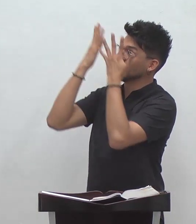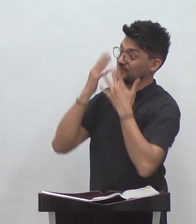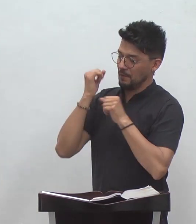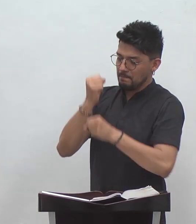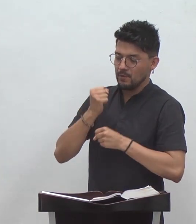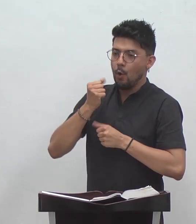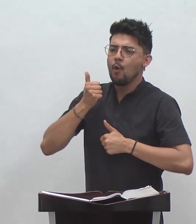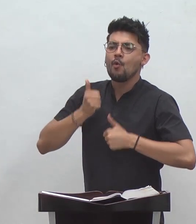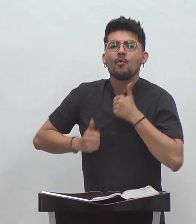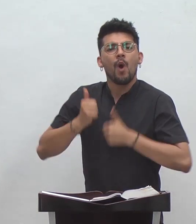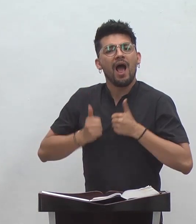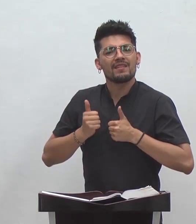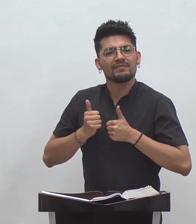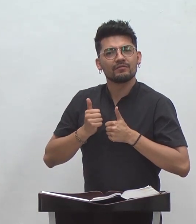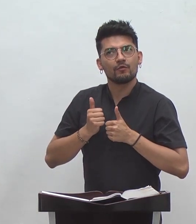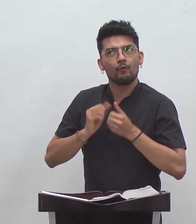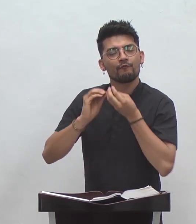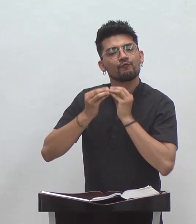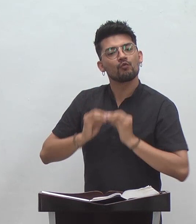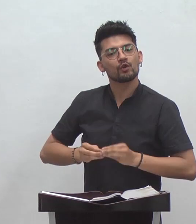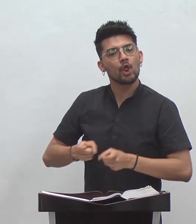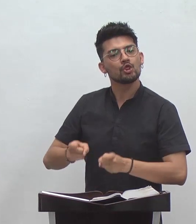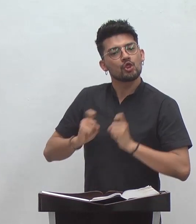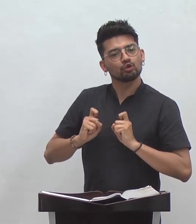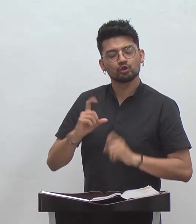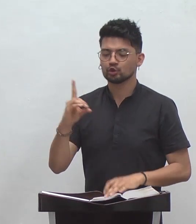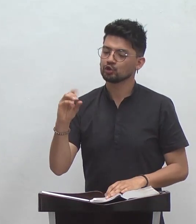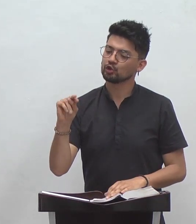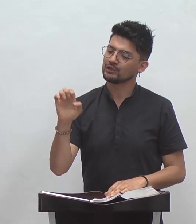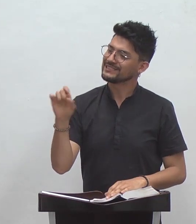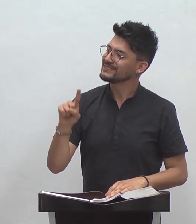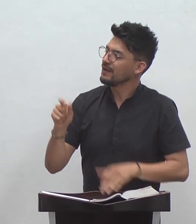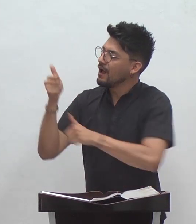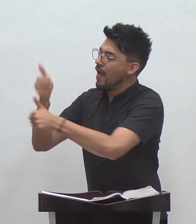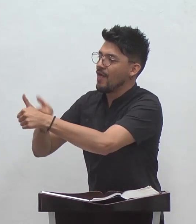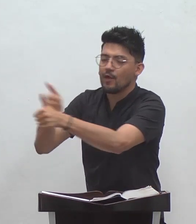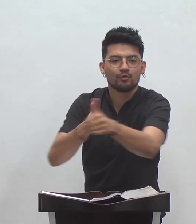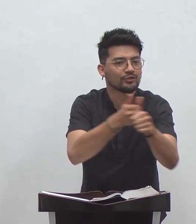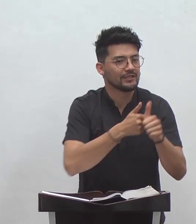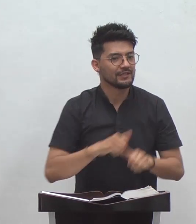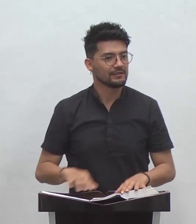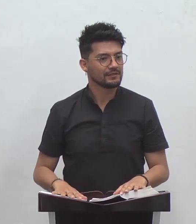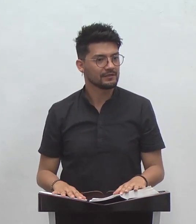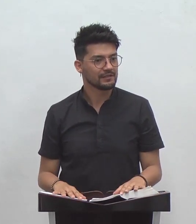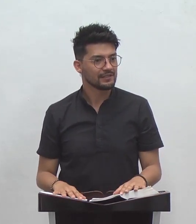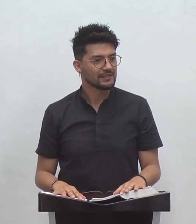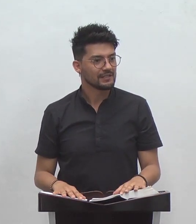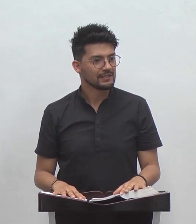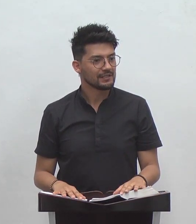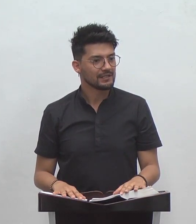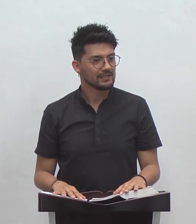Hoy vamos a tener un tiempo de oración para que el Señor también le esté confirmando a usted sus